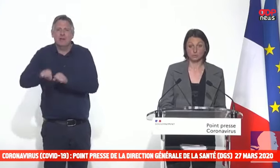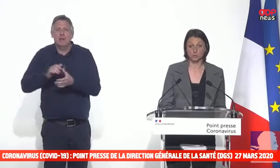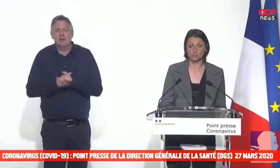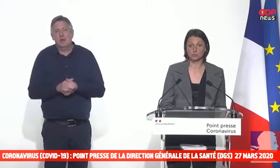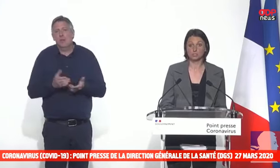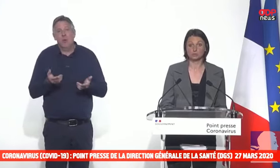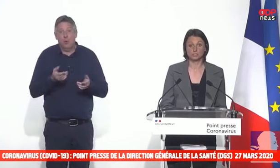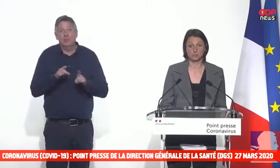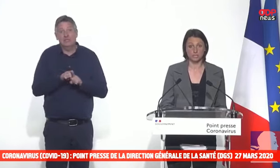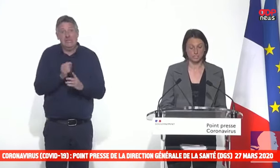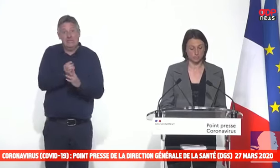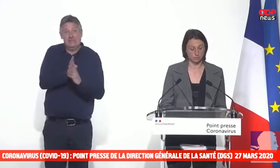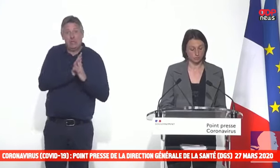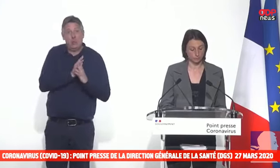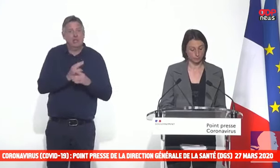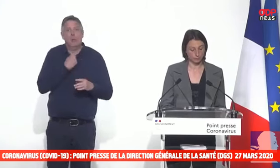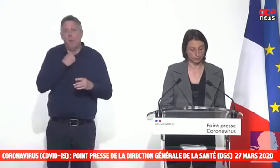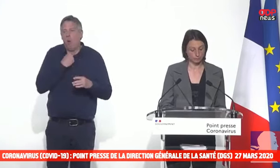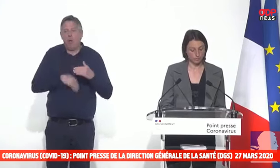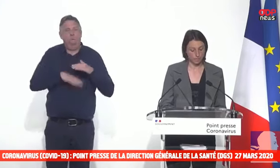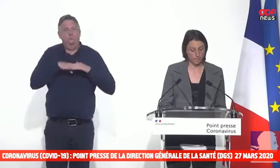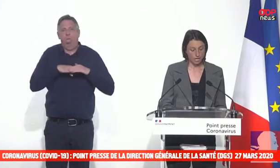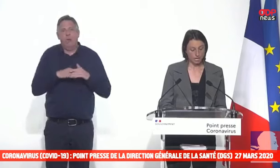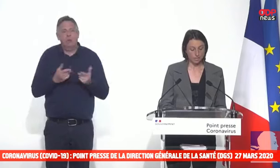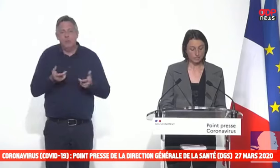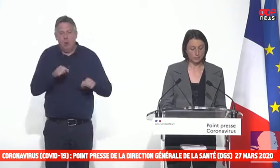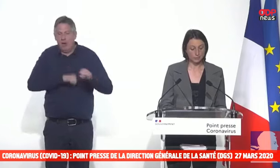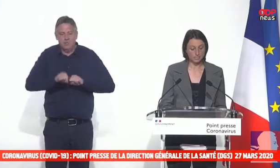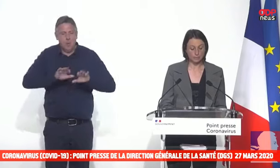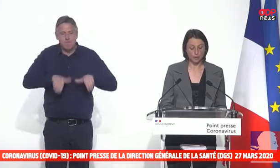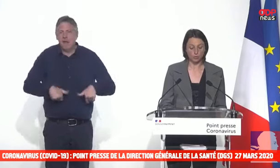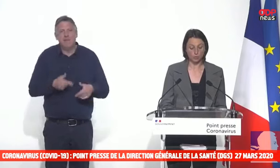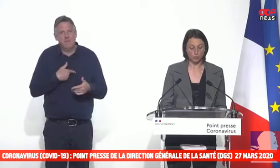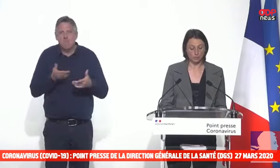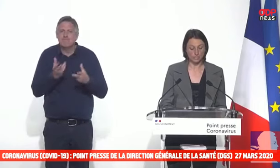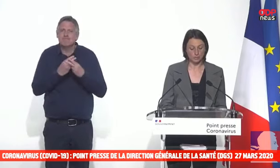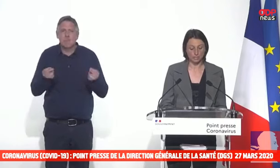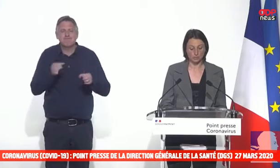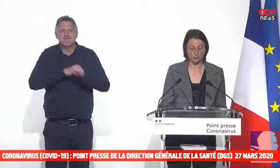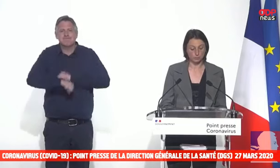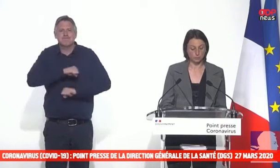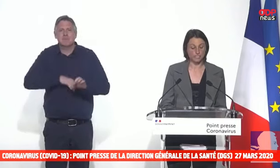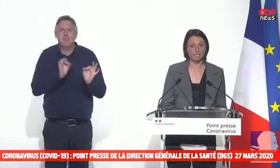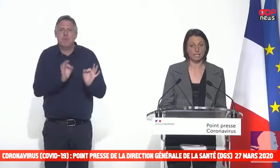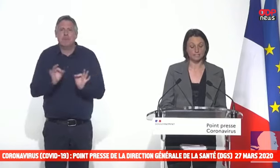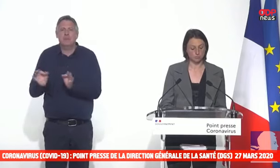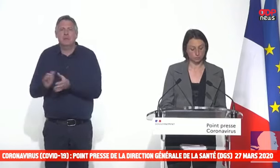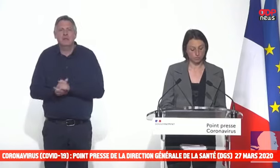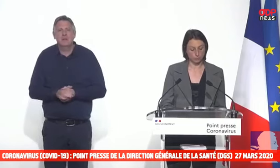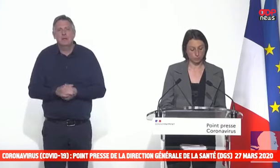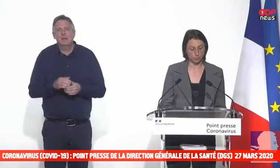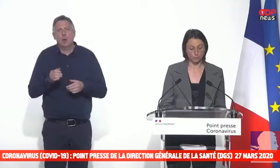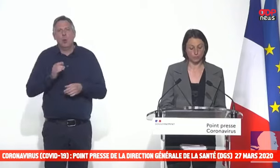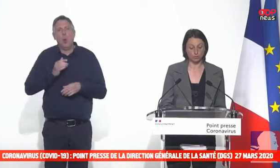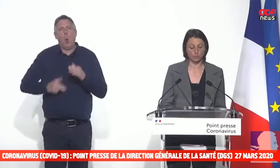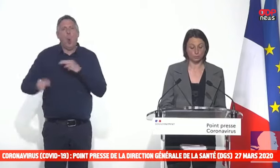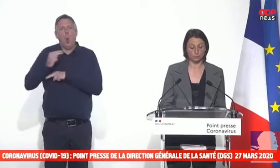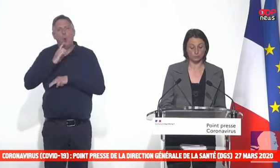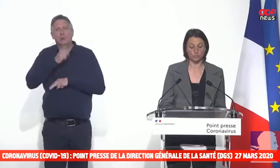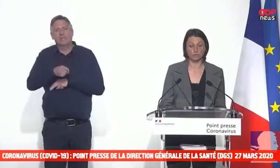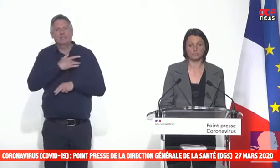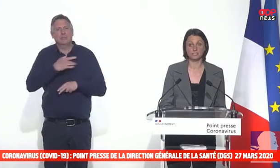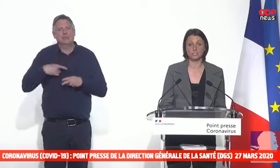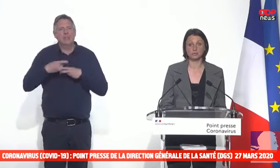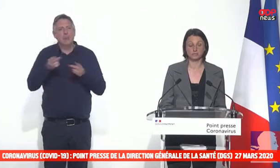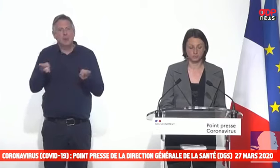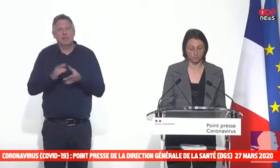de saturation et de désorganisation. L'avis publié par le Haut Conseil de la Santé publique indique notamment que les proches peuvent